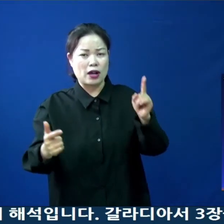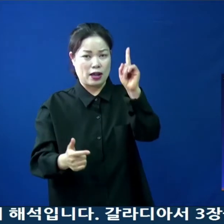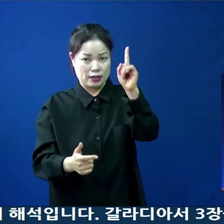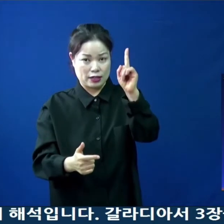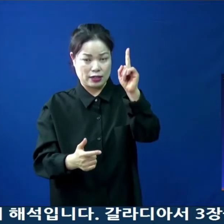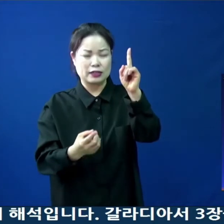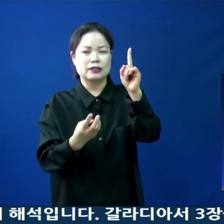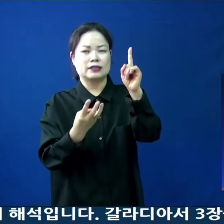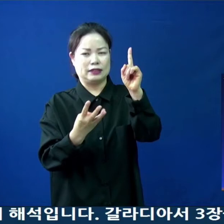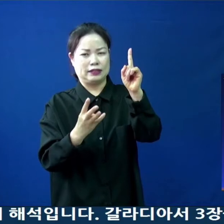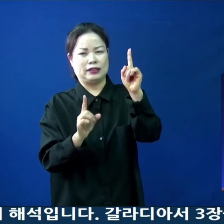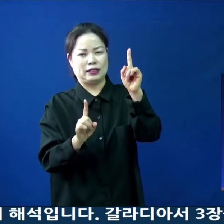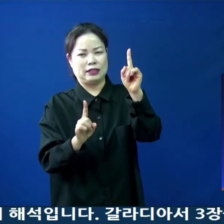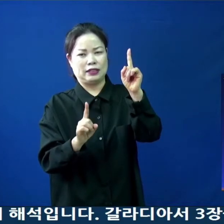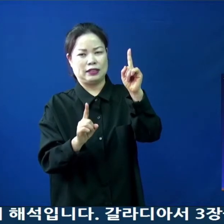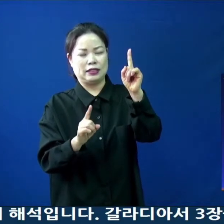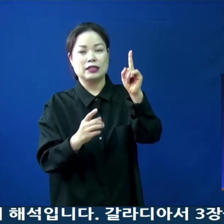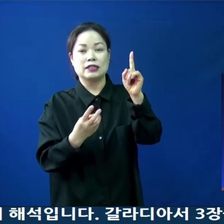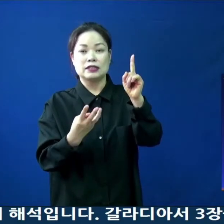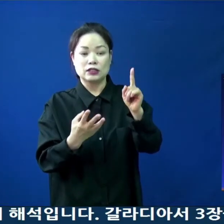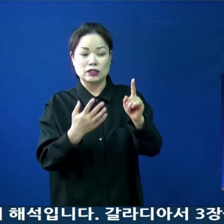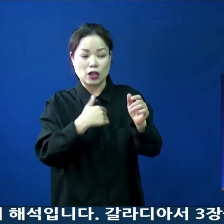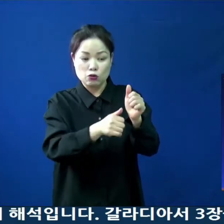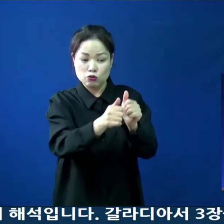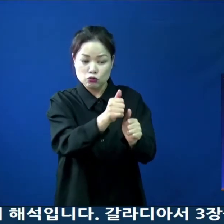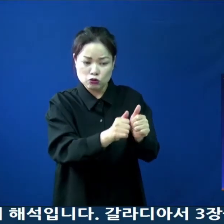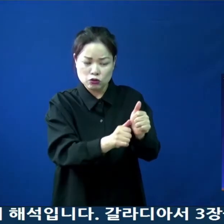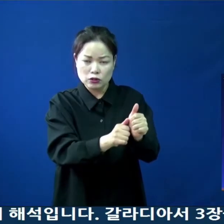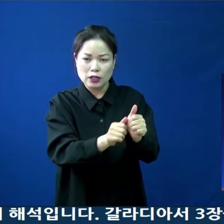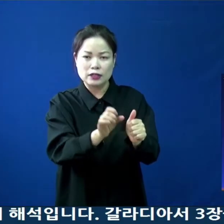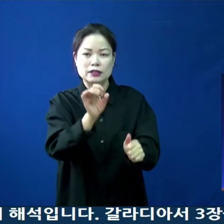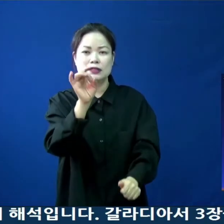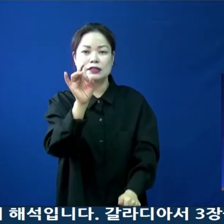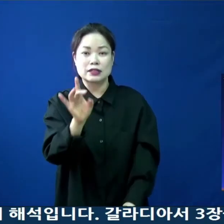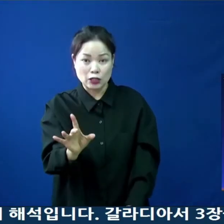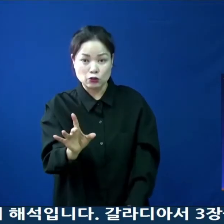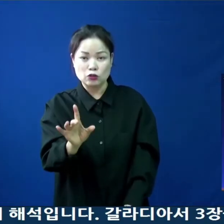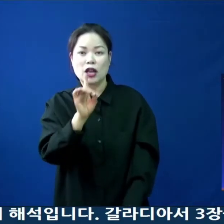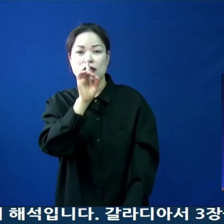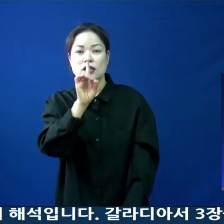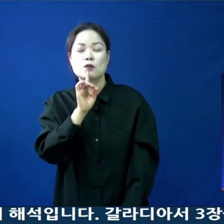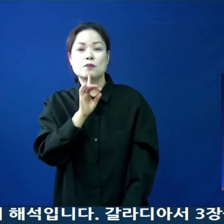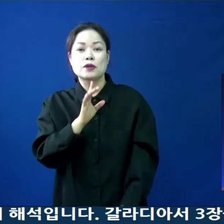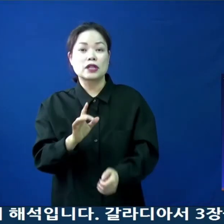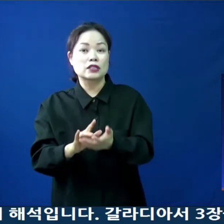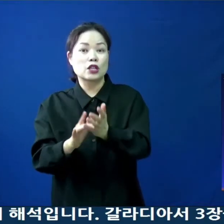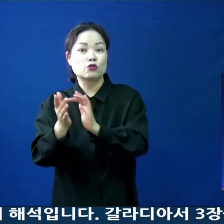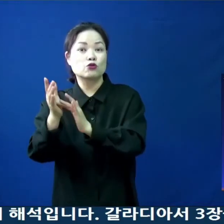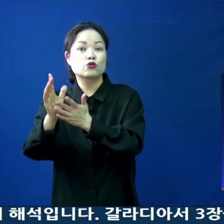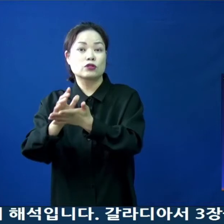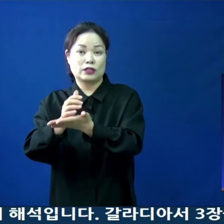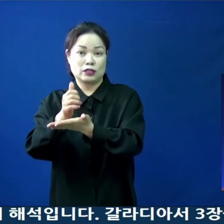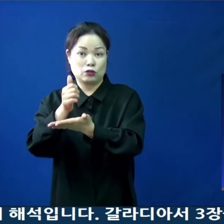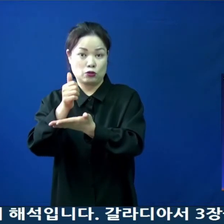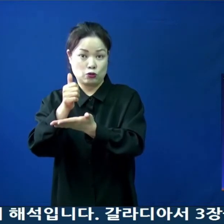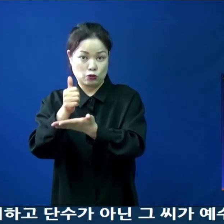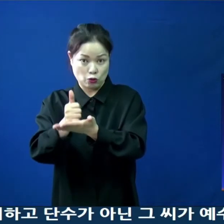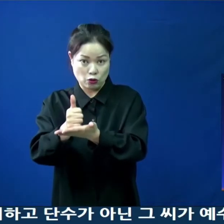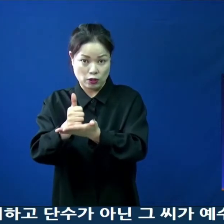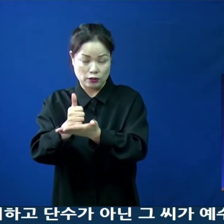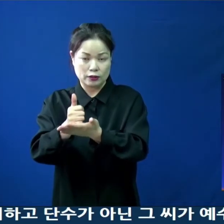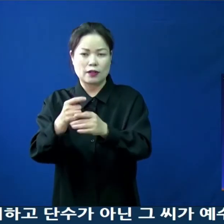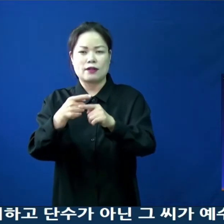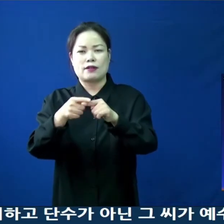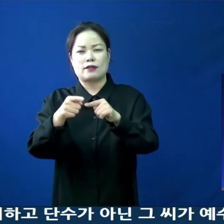스페르마, 내 씨, 내 후손, 단수로 말했는데 그분이 바로 예수 그리스도다라고 해석해